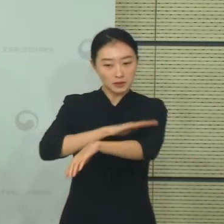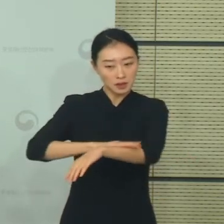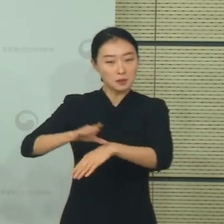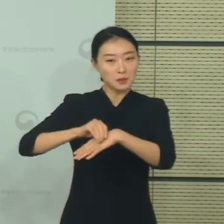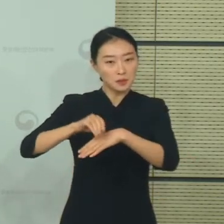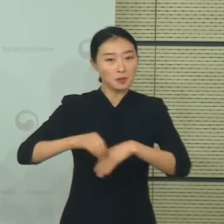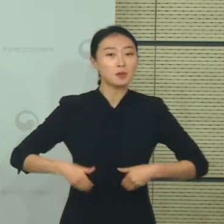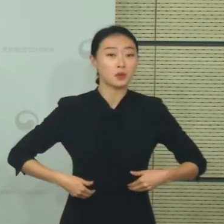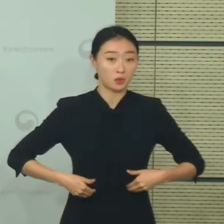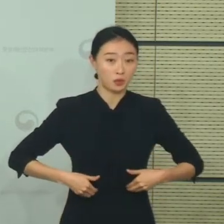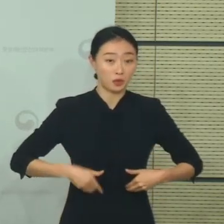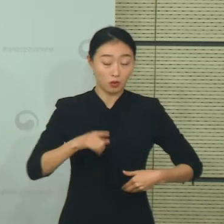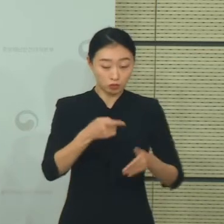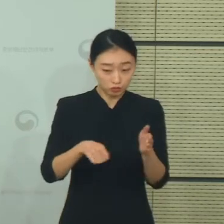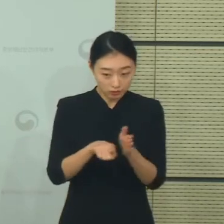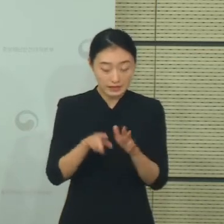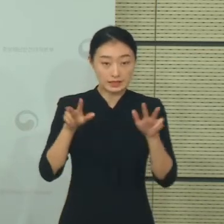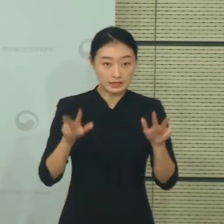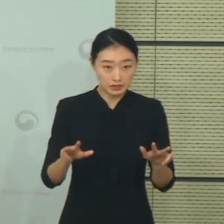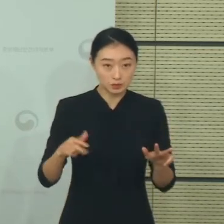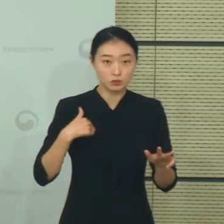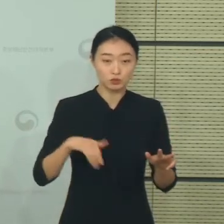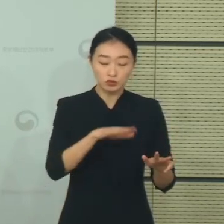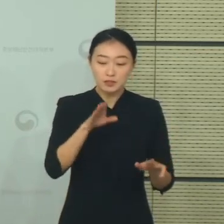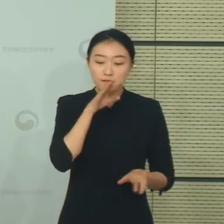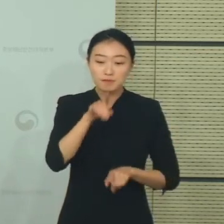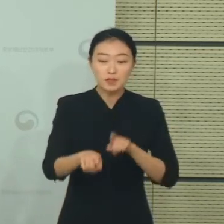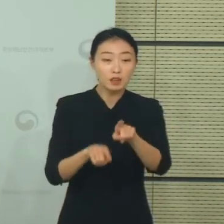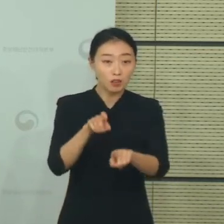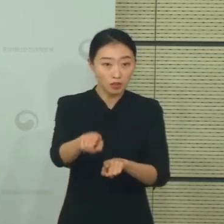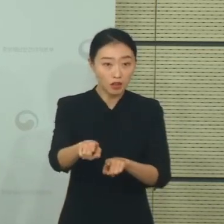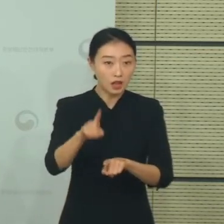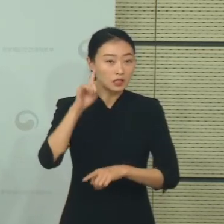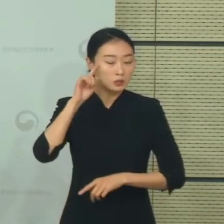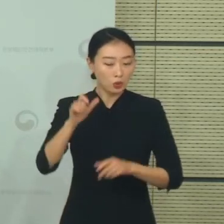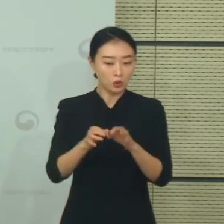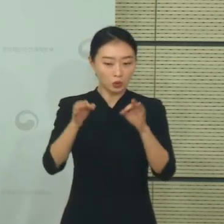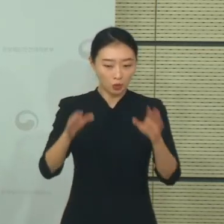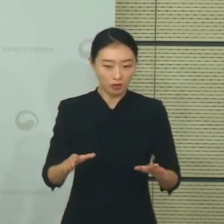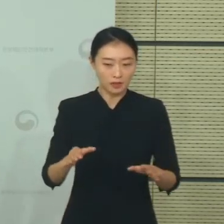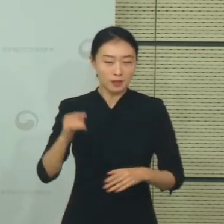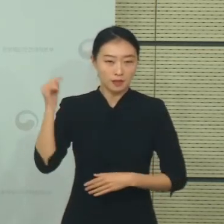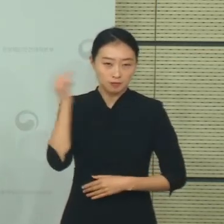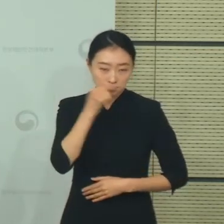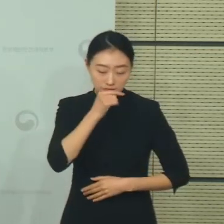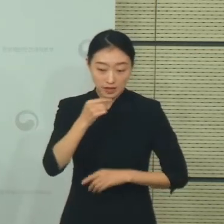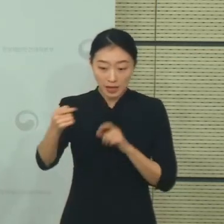필요합니다. 이를 위해서는 지금 우리가 실천하고 있는 보름간의